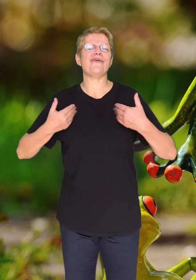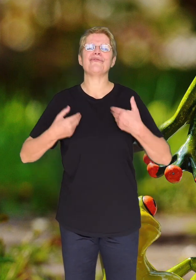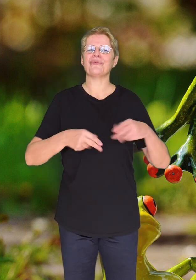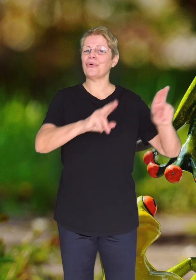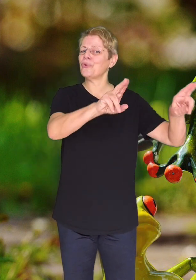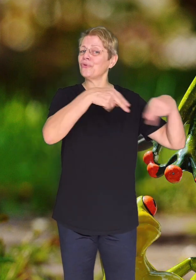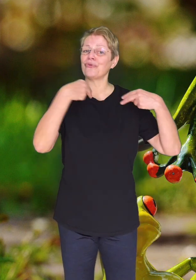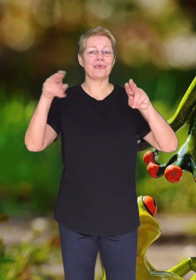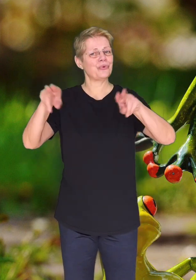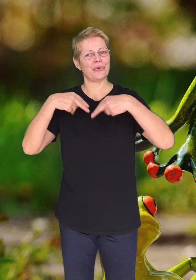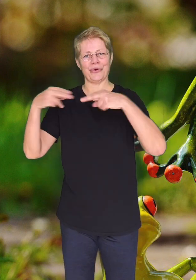froh